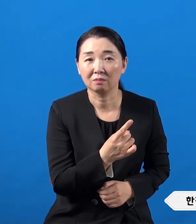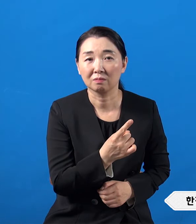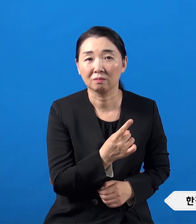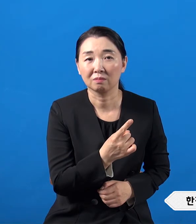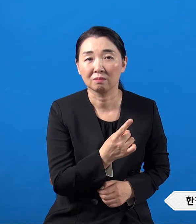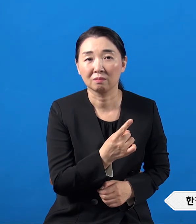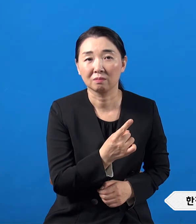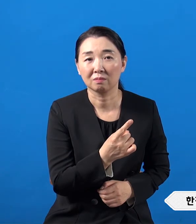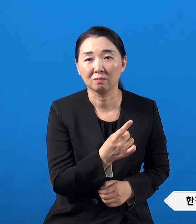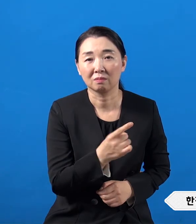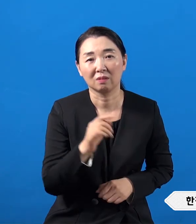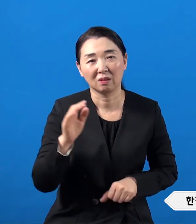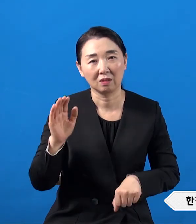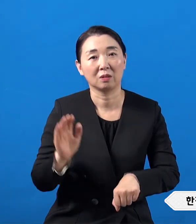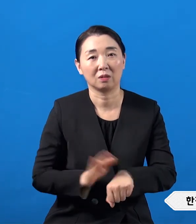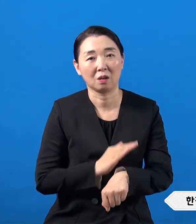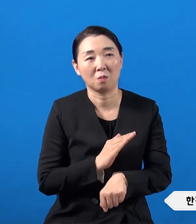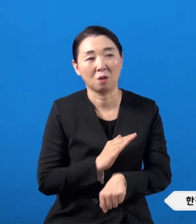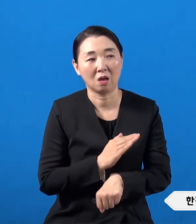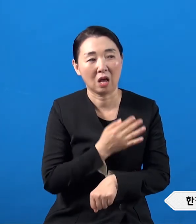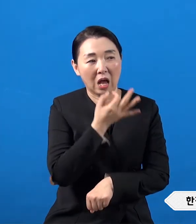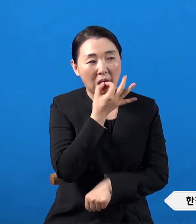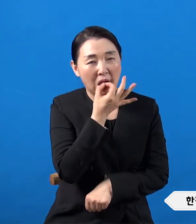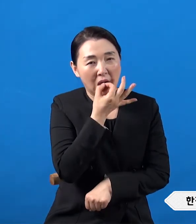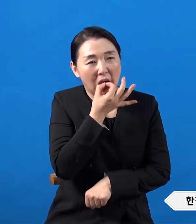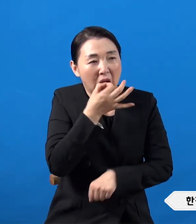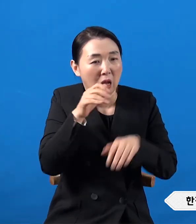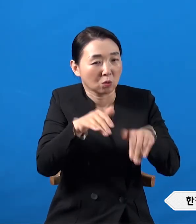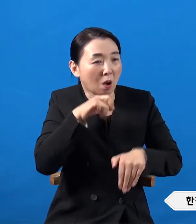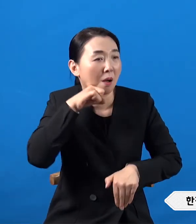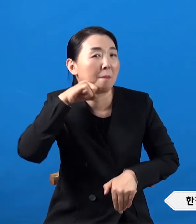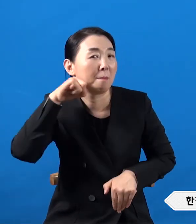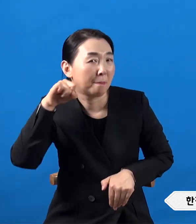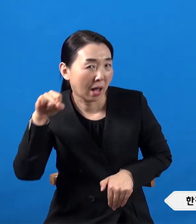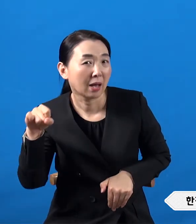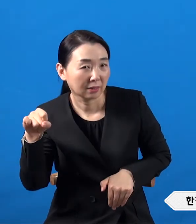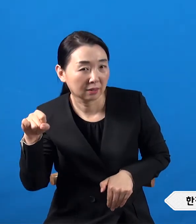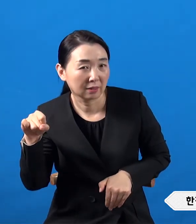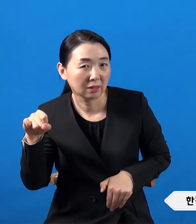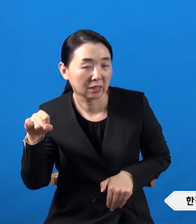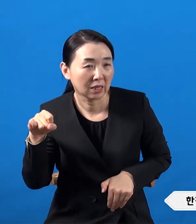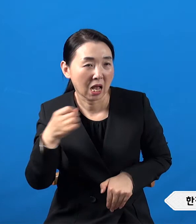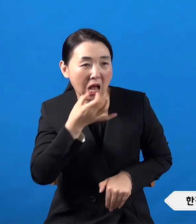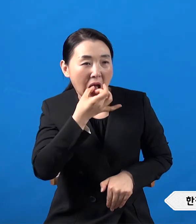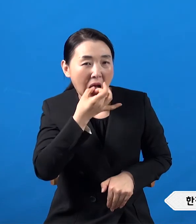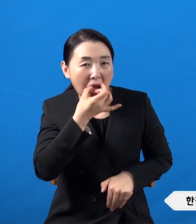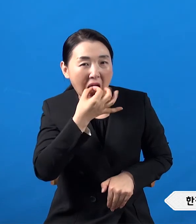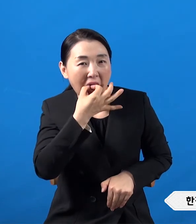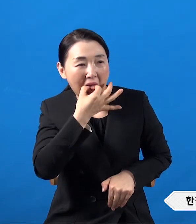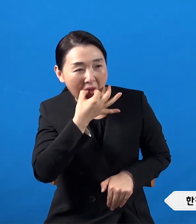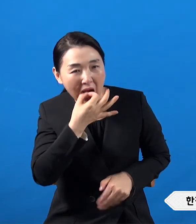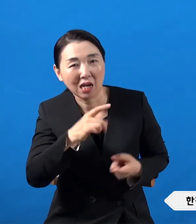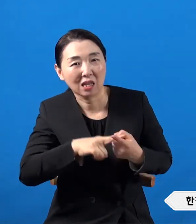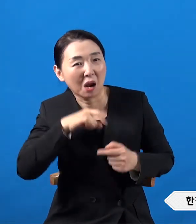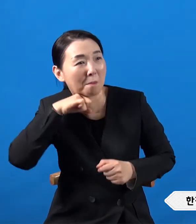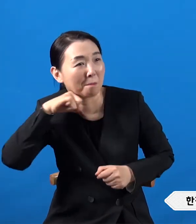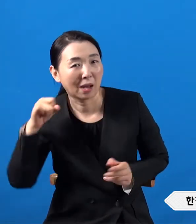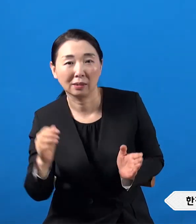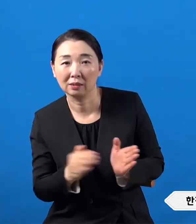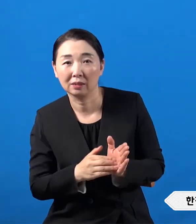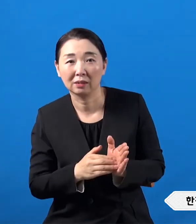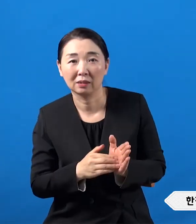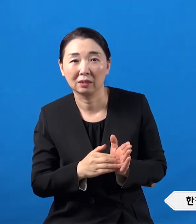이 좀 잘못된 욕망의 종이 되어서 늘 욕망이 끄는 대로 끌려갔습니다.